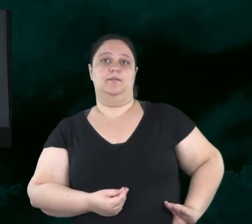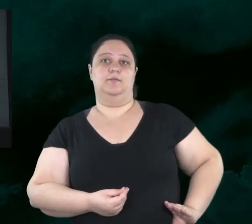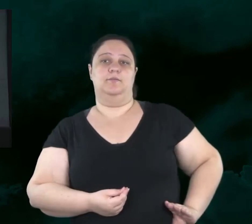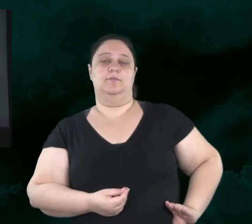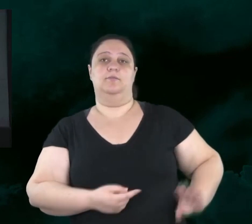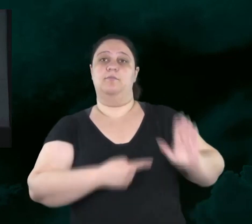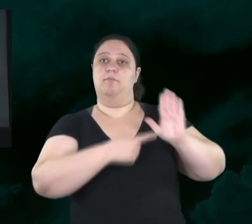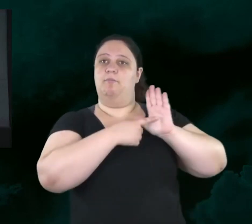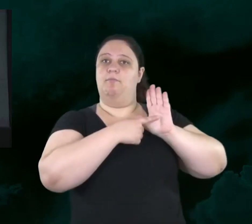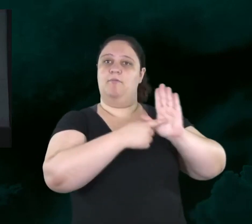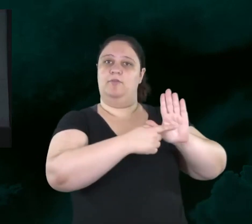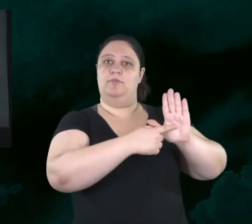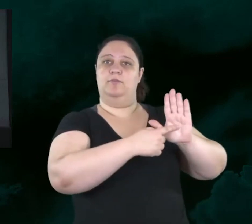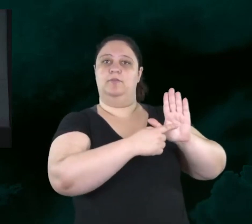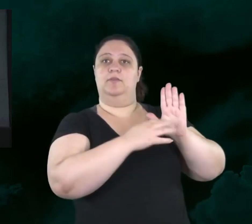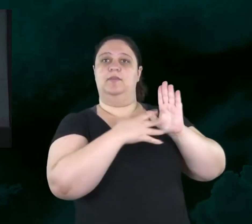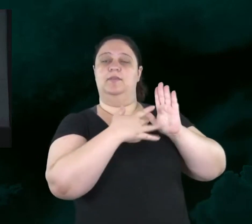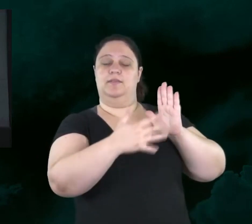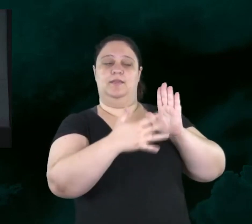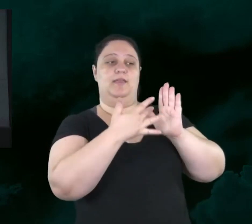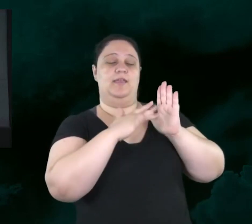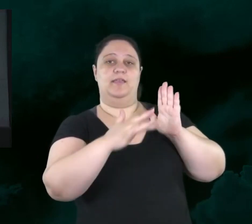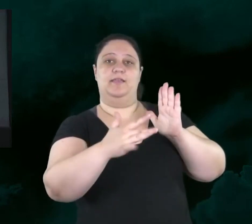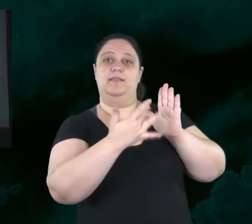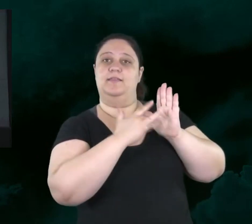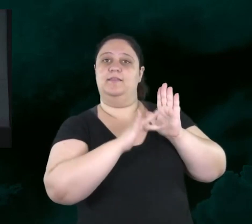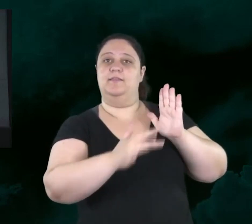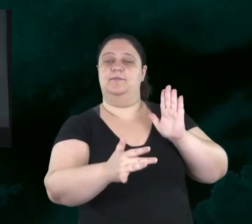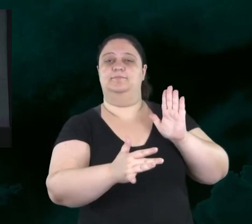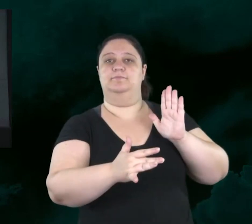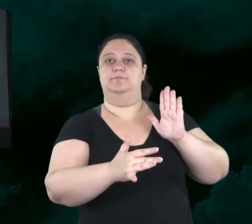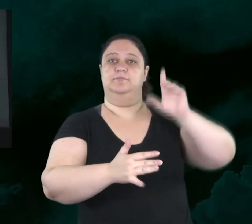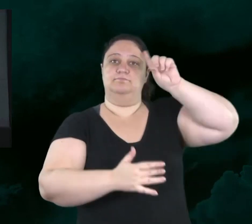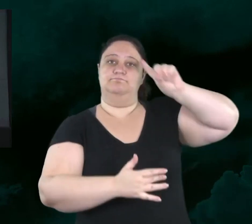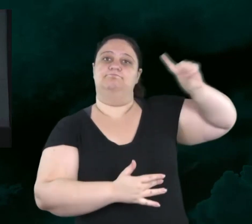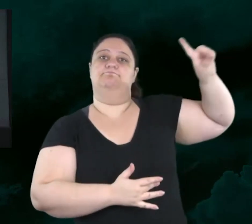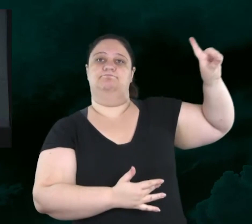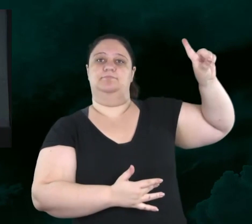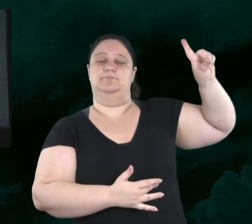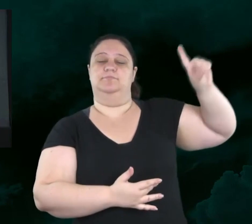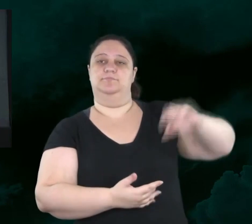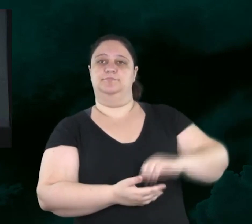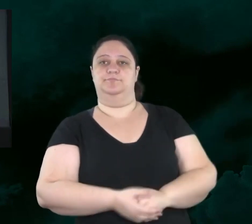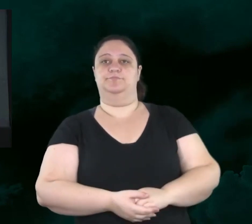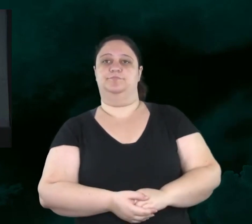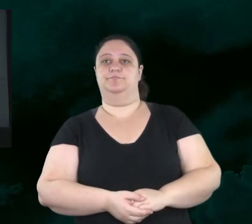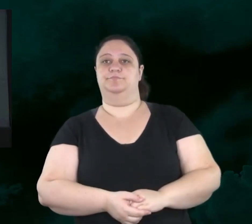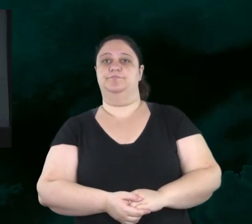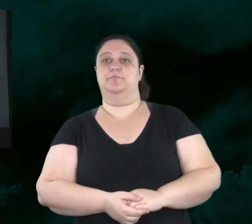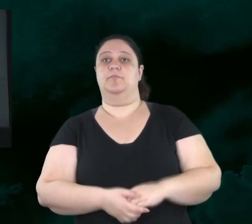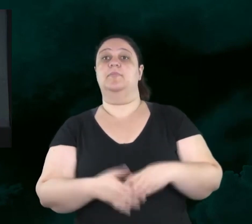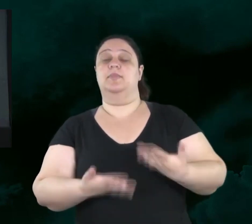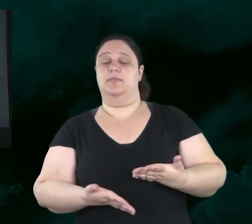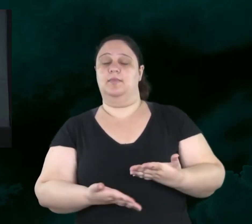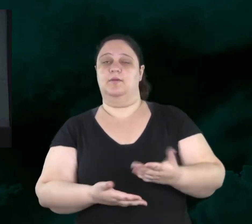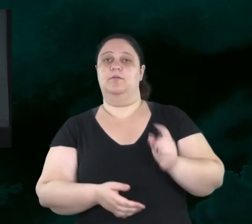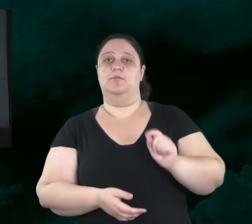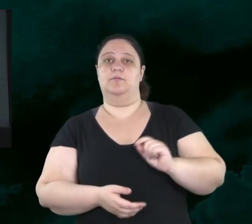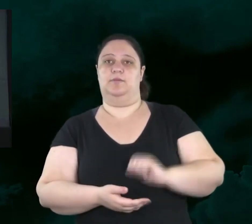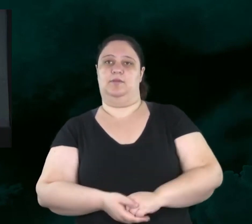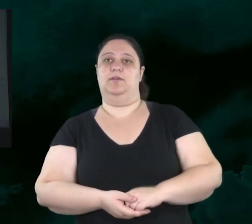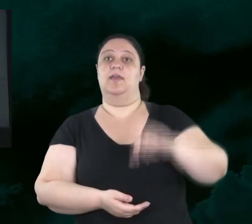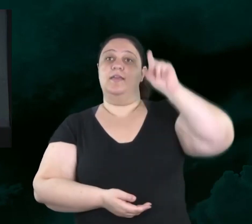exata da hipóstase de Deus, então da substância de Deus. Então Deus tem